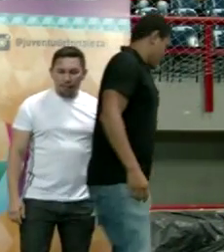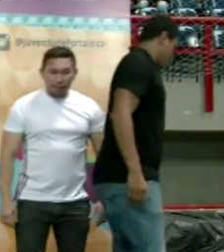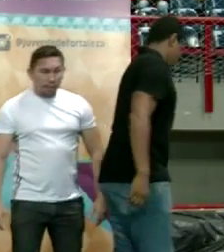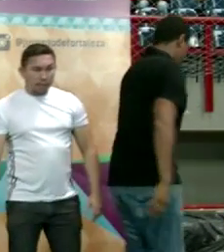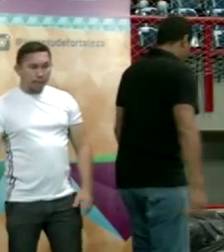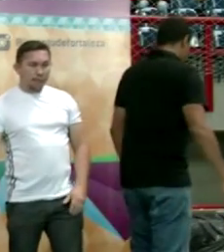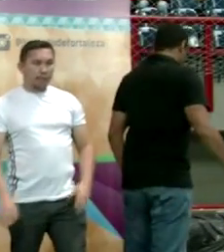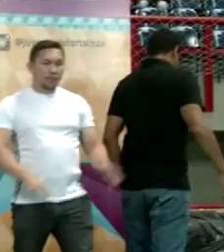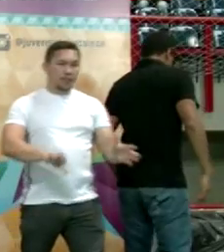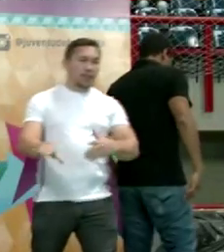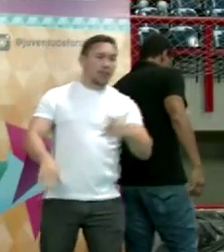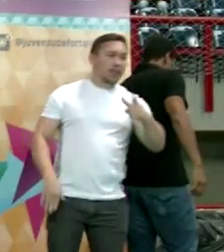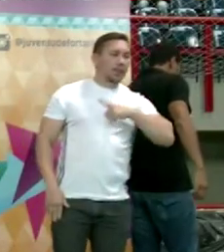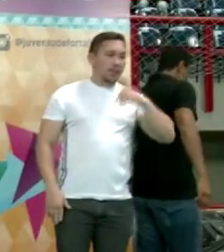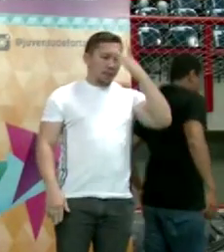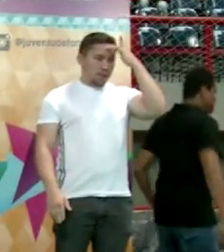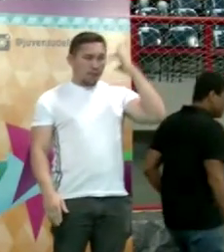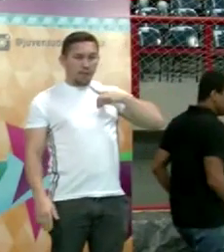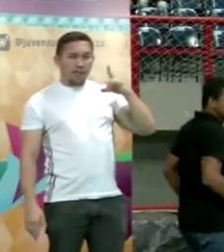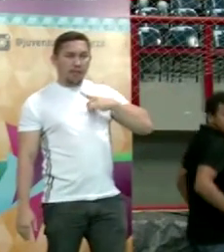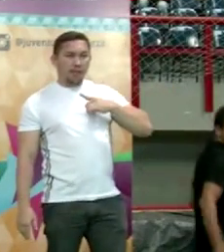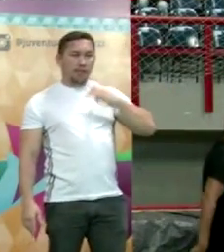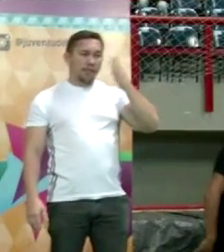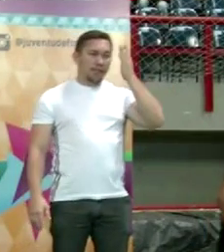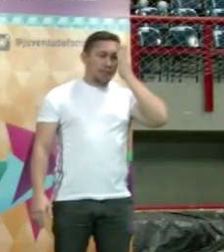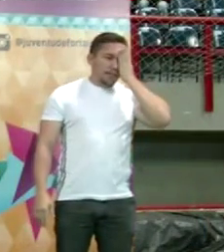mercenários. Quem é mercenário, Stallone?